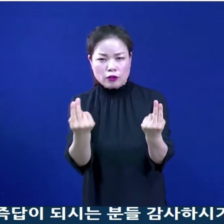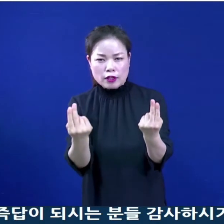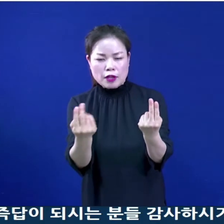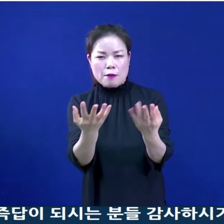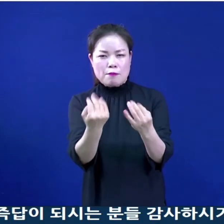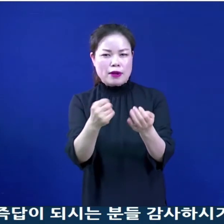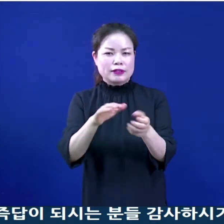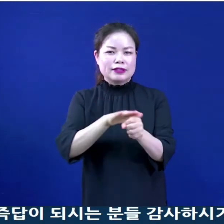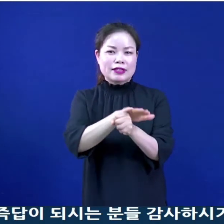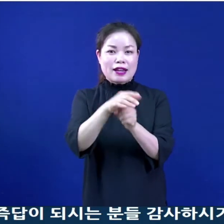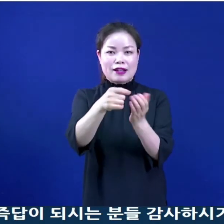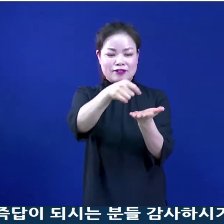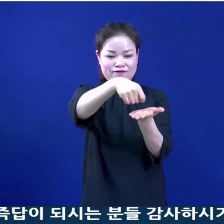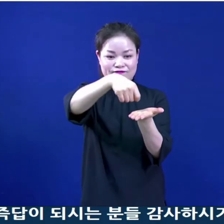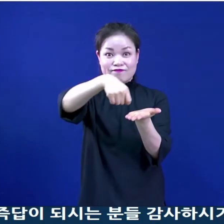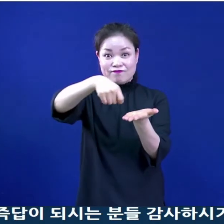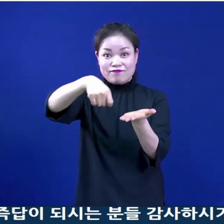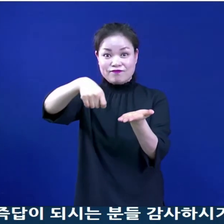기록을 남기고 있습니다.